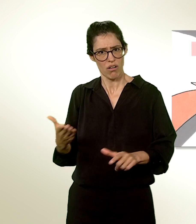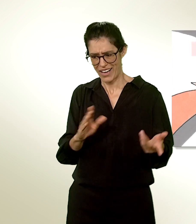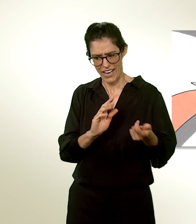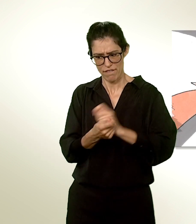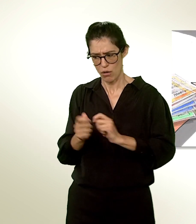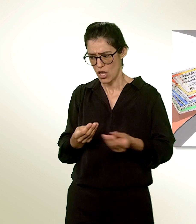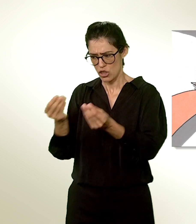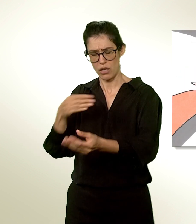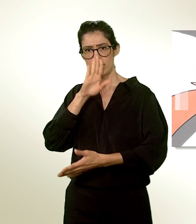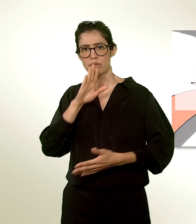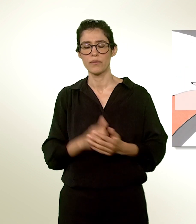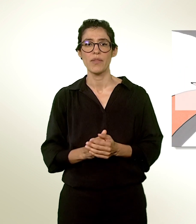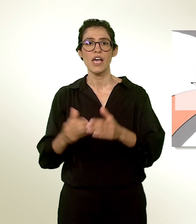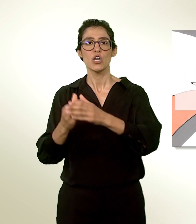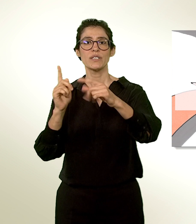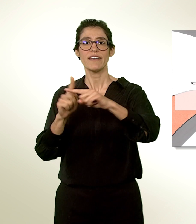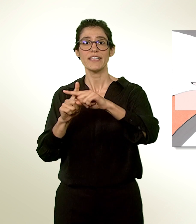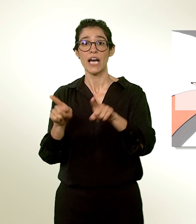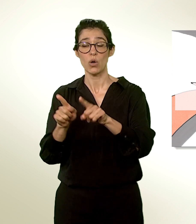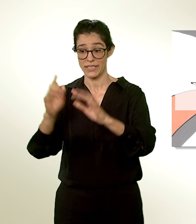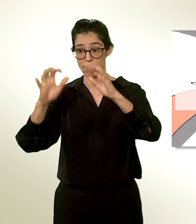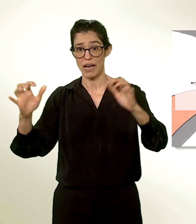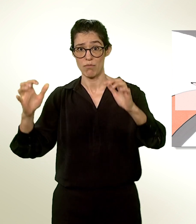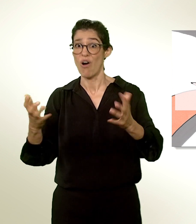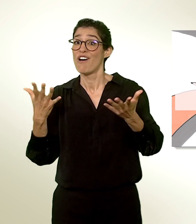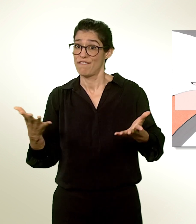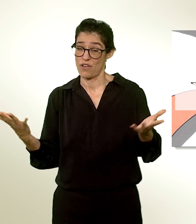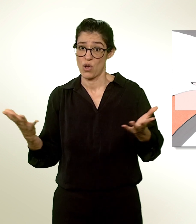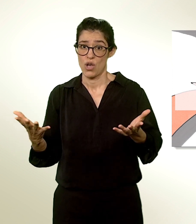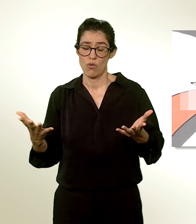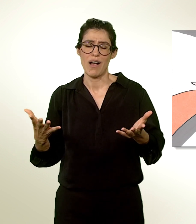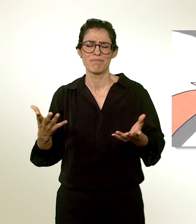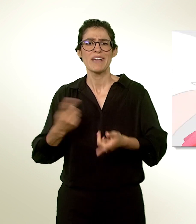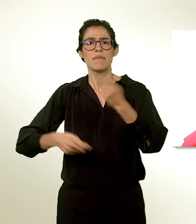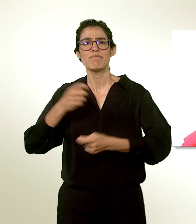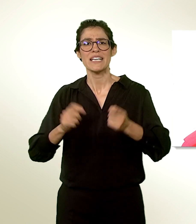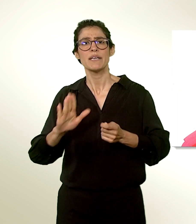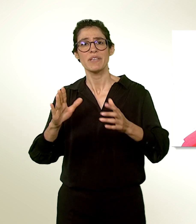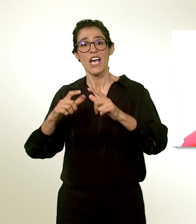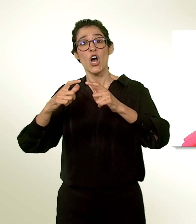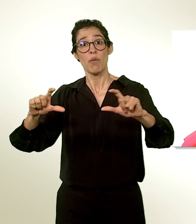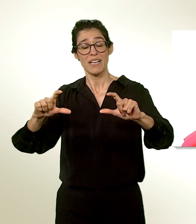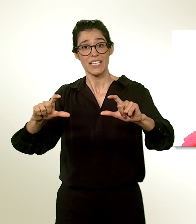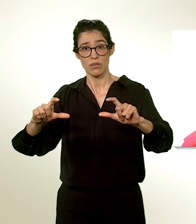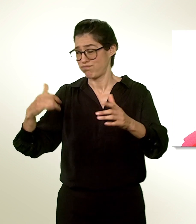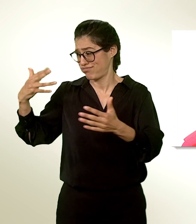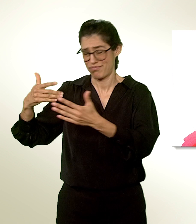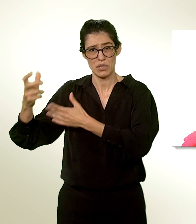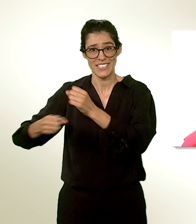Parlement veulent ramener le marché obligataire en Suisse qui connaît depuis des années une délocalisation. La suppression de l'impôt anticipé rendrait les